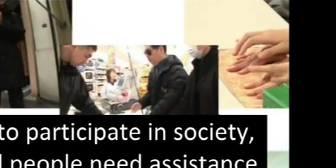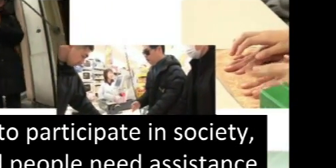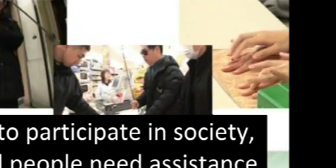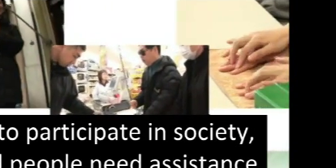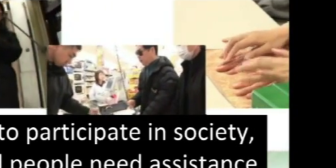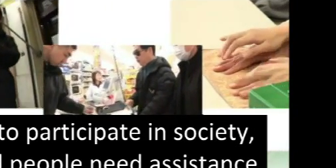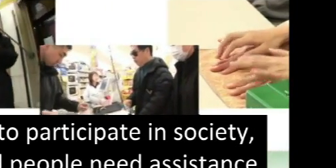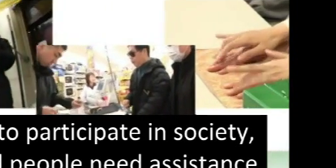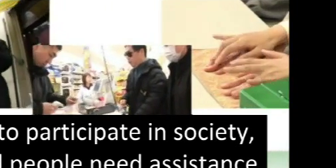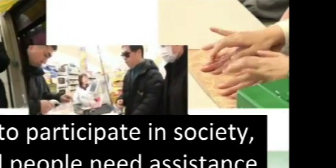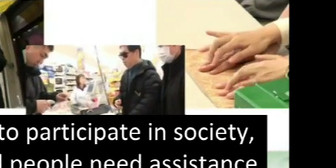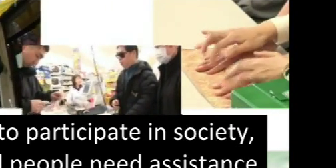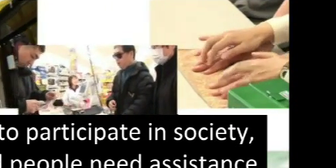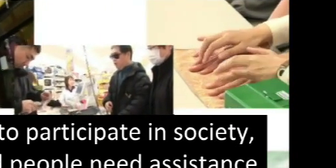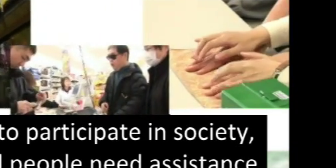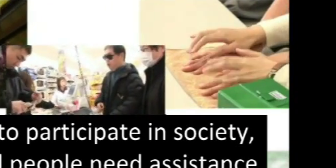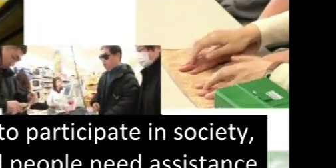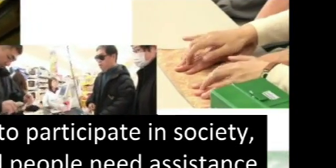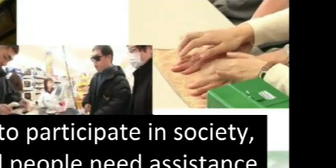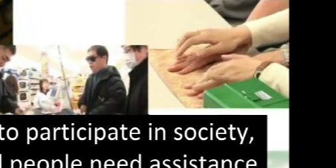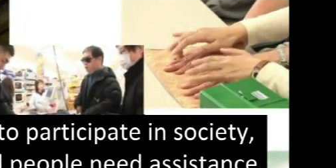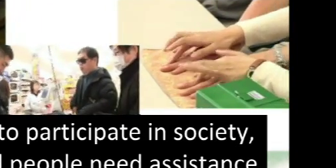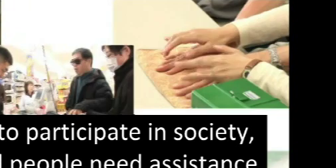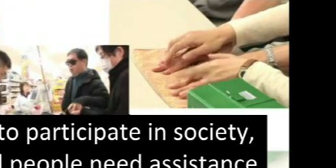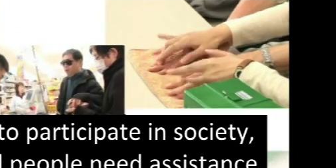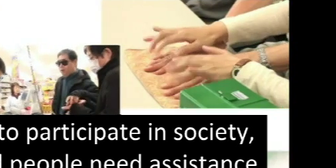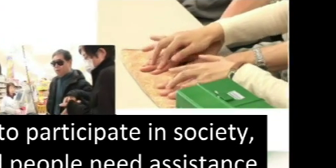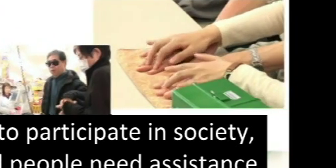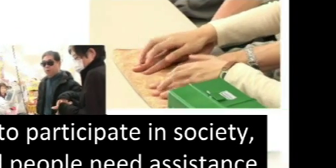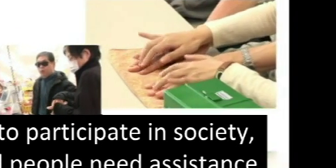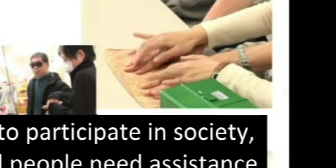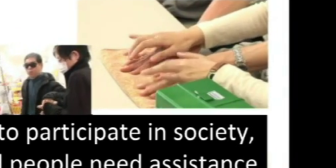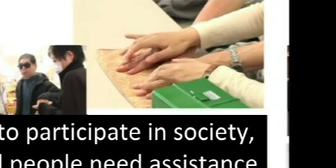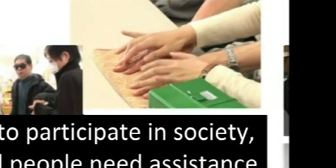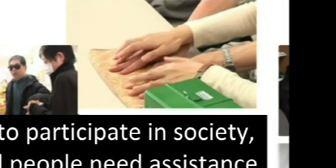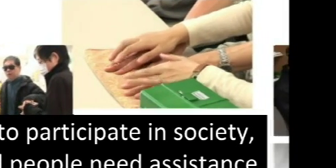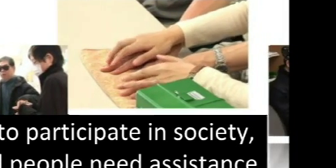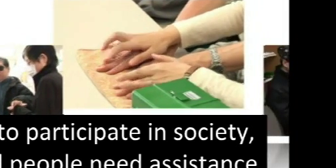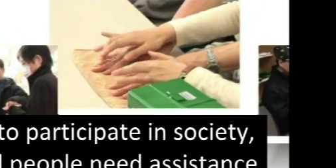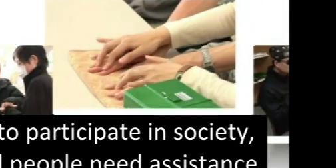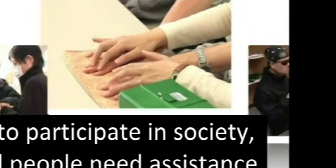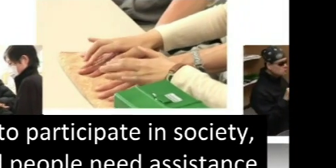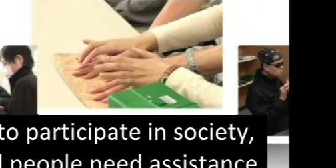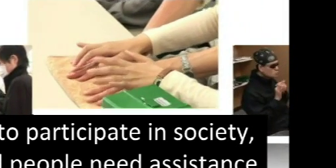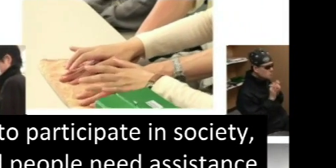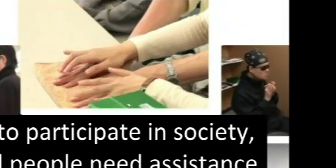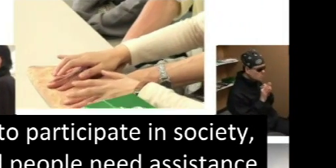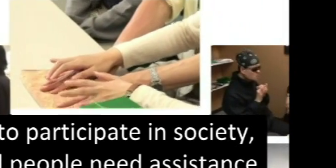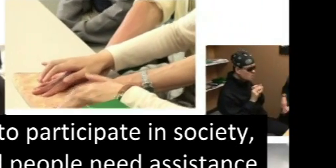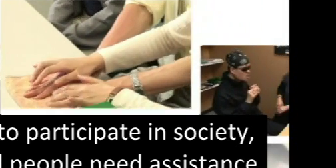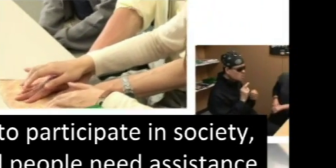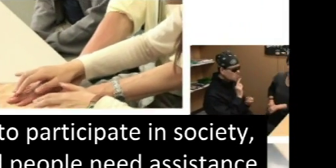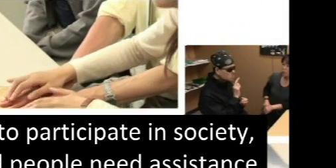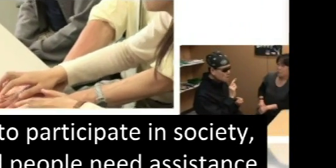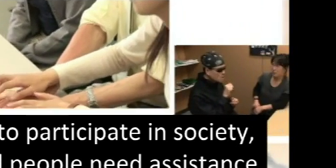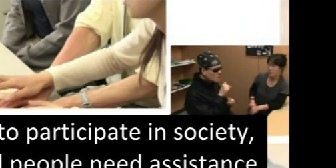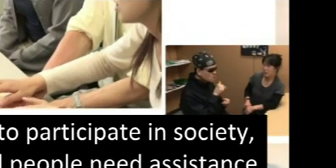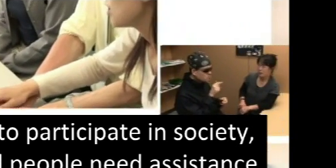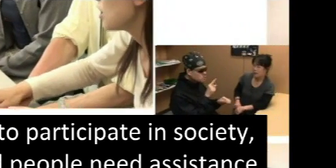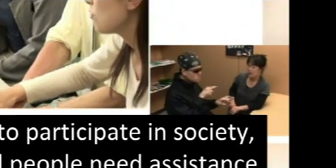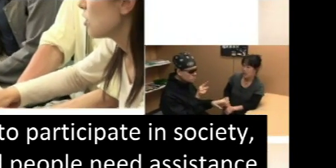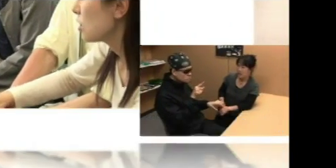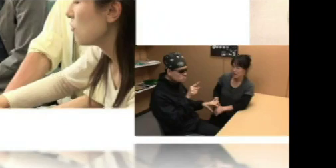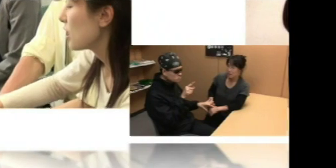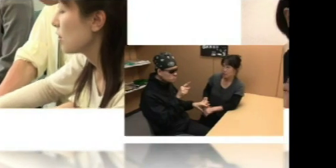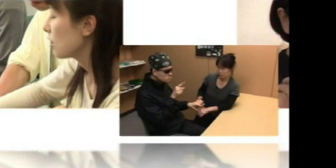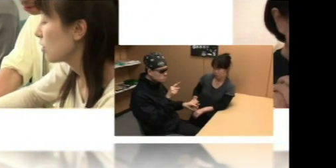盲ろう者が社会に参加するためには、移動を解除し、コミュニケーションを支援することが不可欠にな